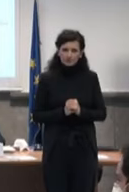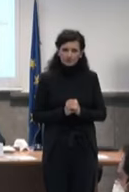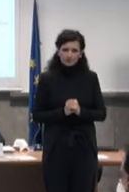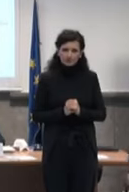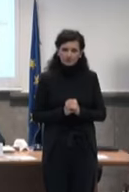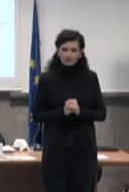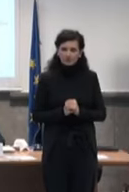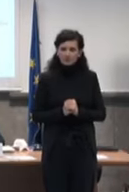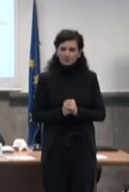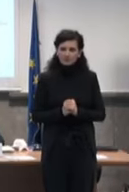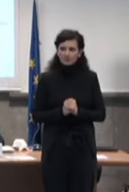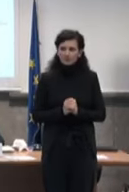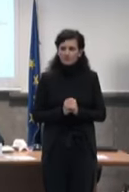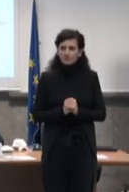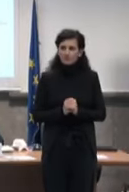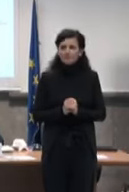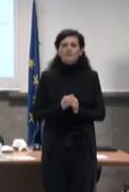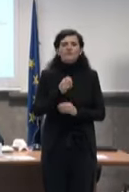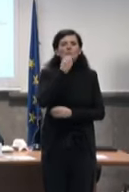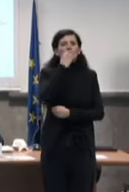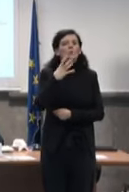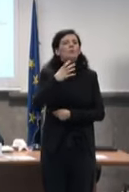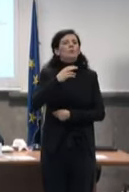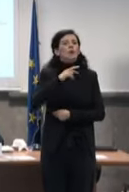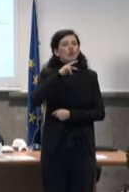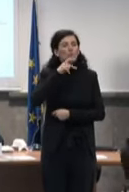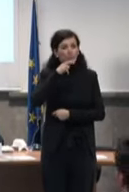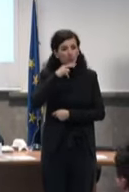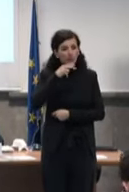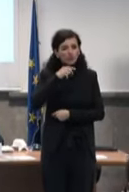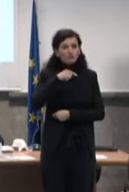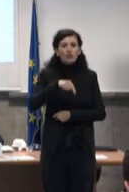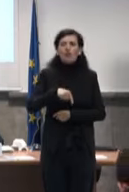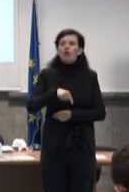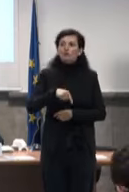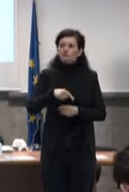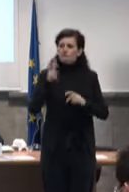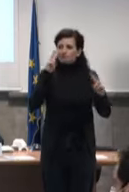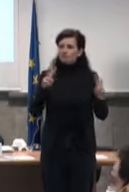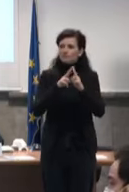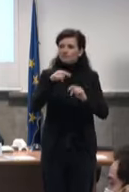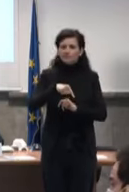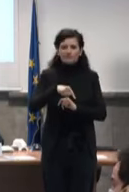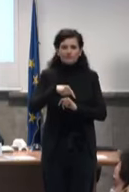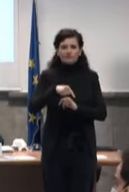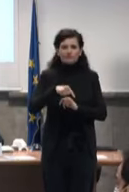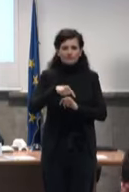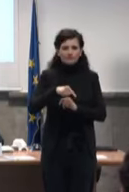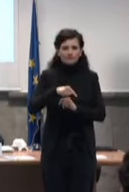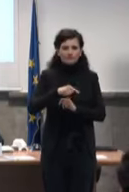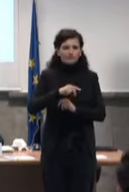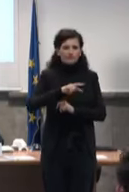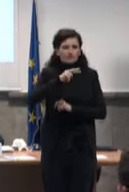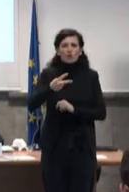buon pomeriggio allora è la seconda giornata che stiamo organizzando per motivi